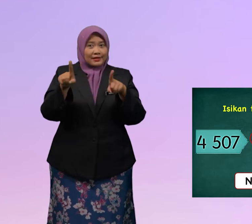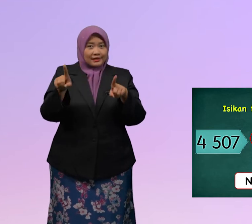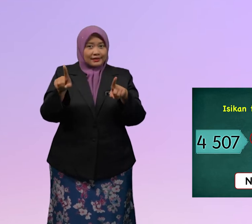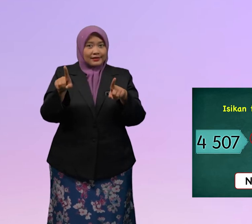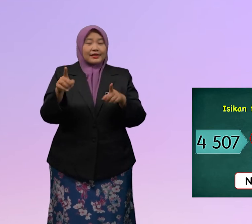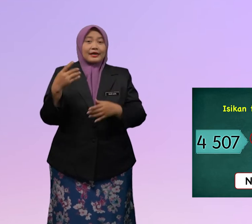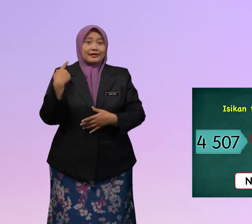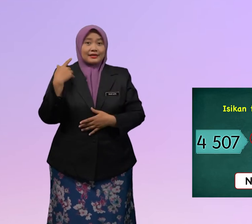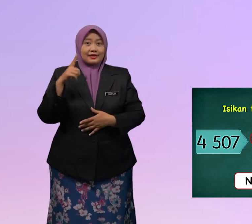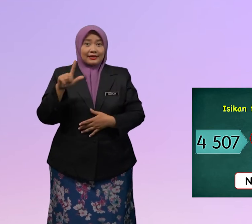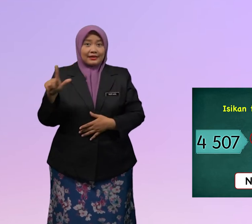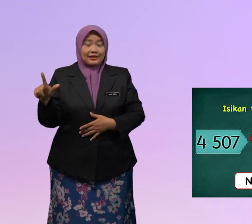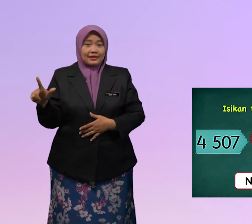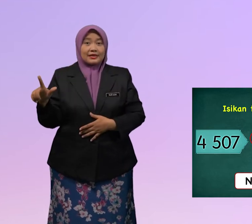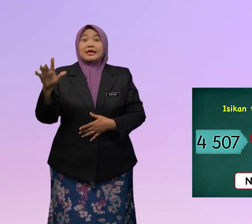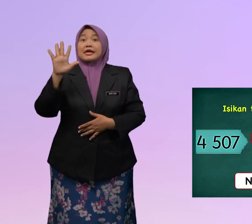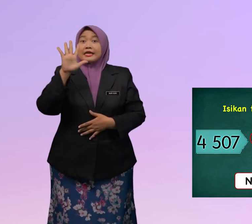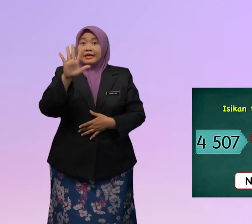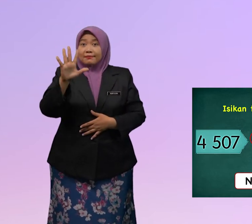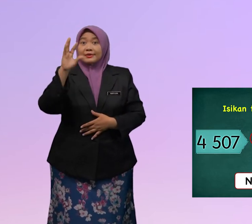Jawapannya adalah